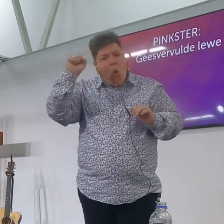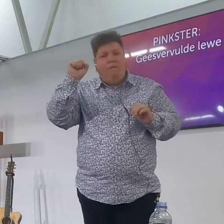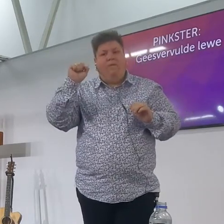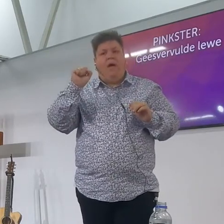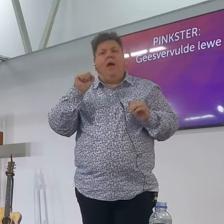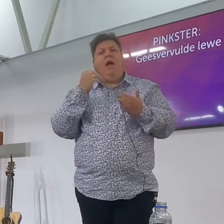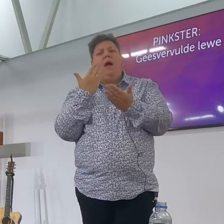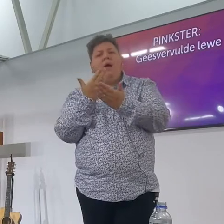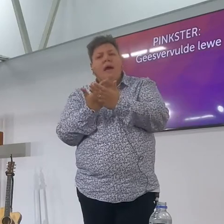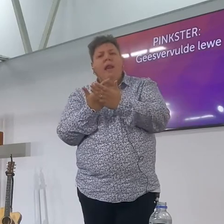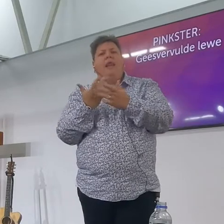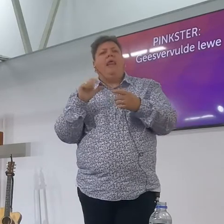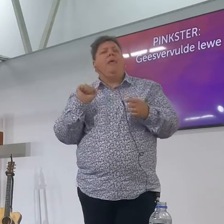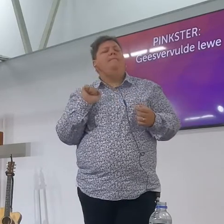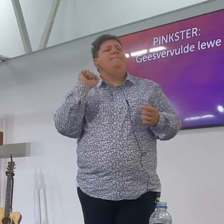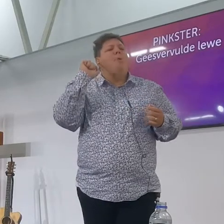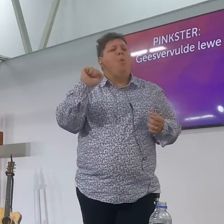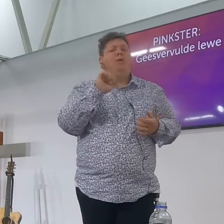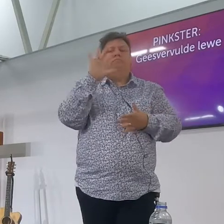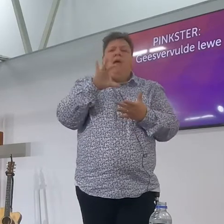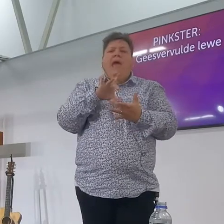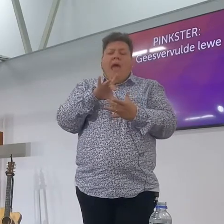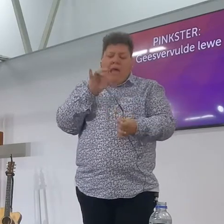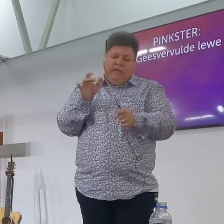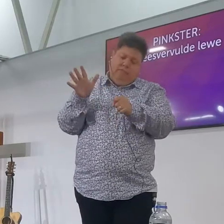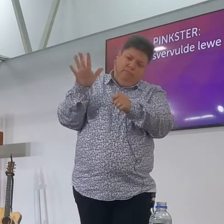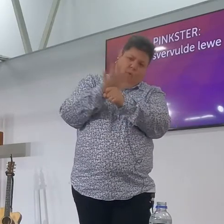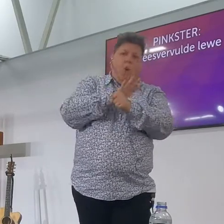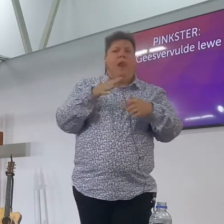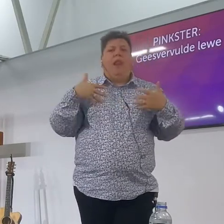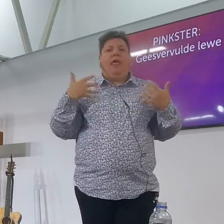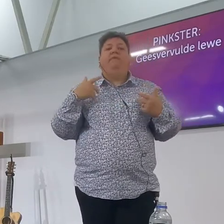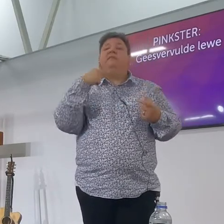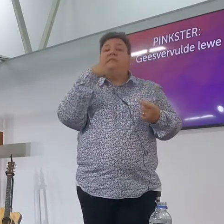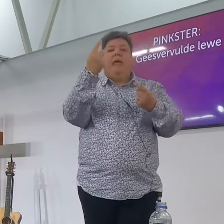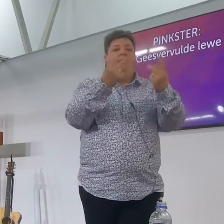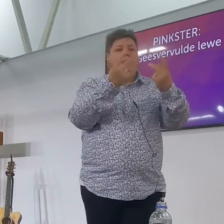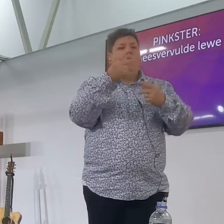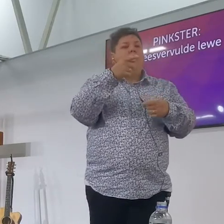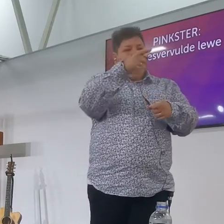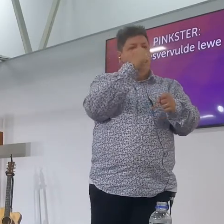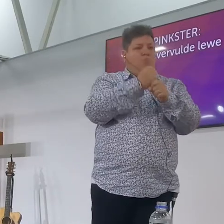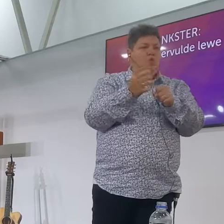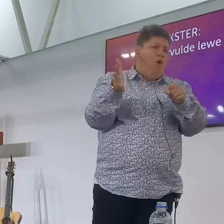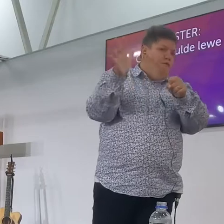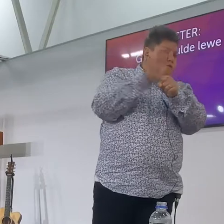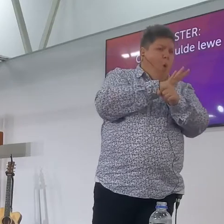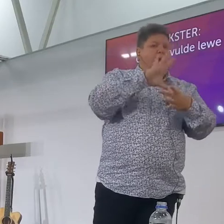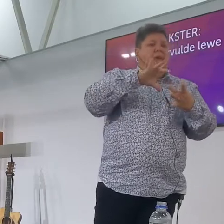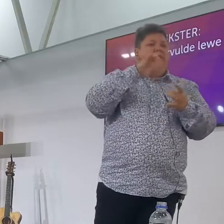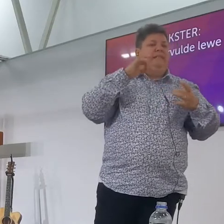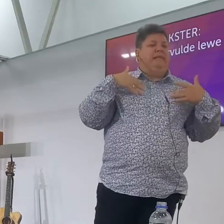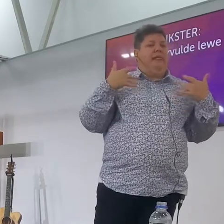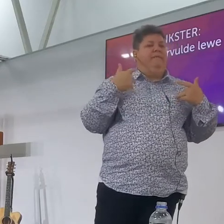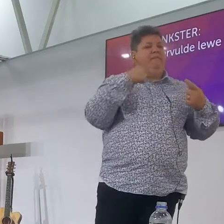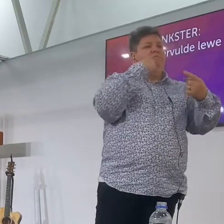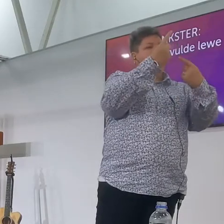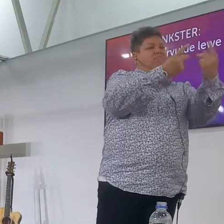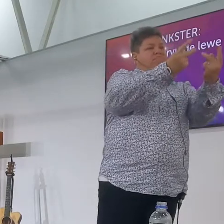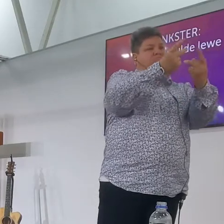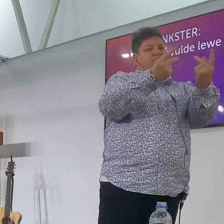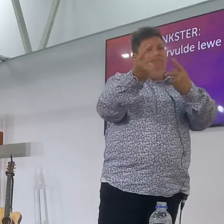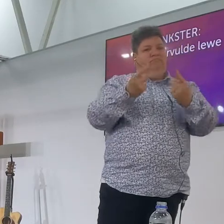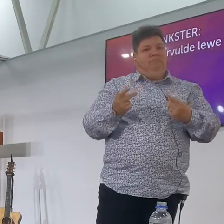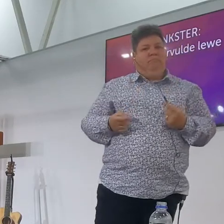elke gelowige kan en behoort 'n geesvervulde lewe te leef. Sê nie vir jou langs aan, jy behoort 'n geesvervulde lewe te leef, jy behoort dit te doen. Daar's